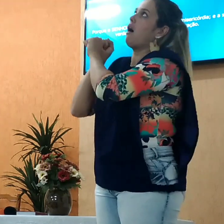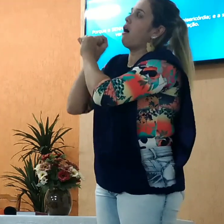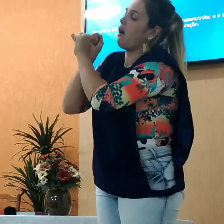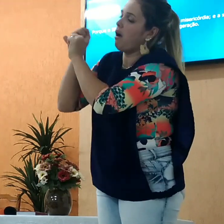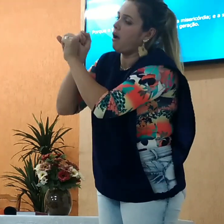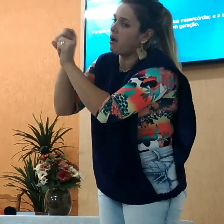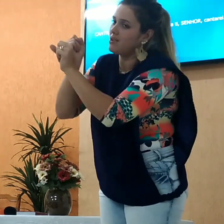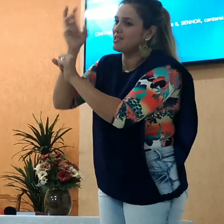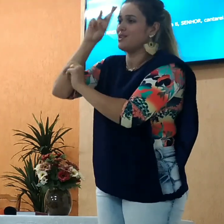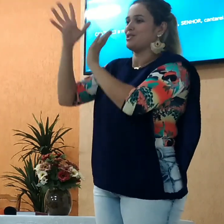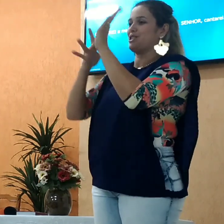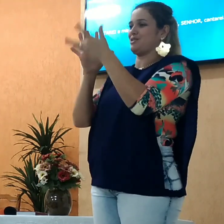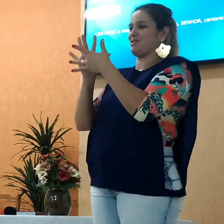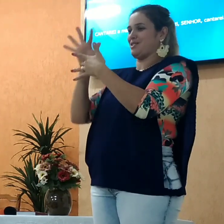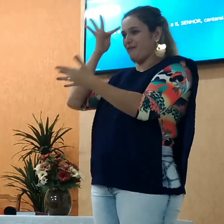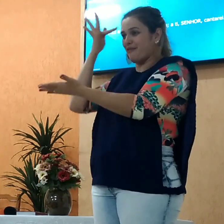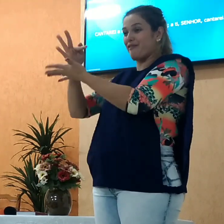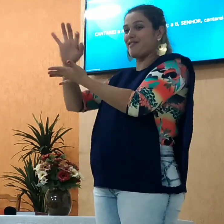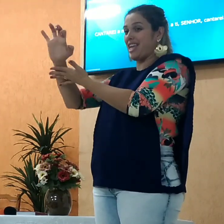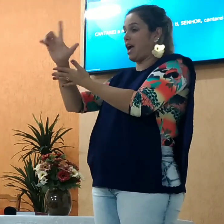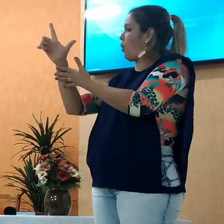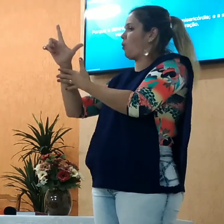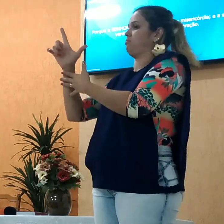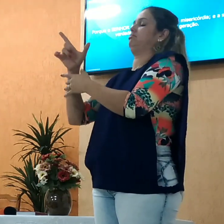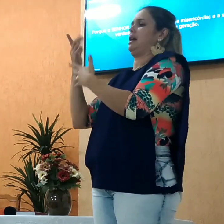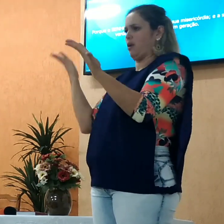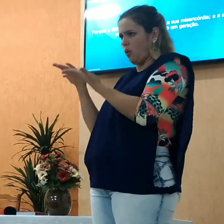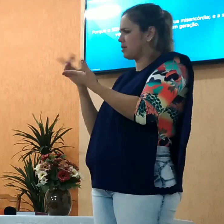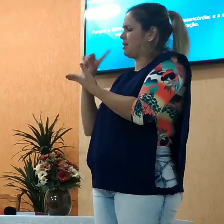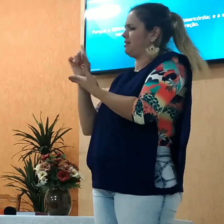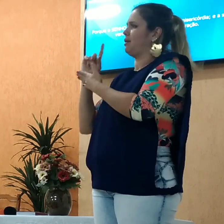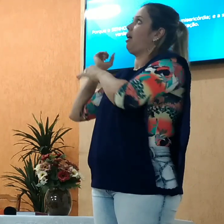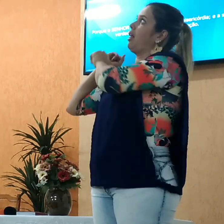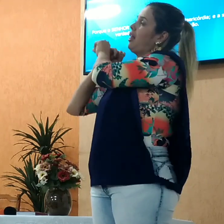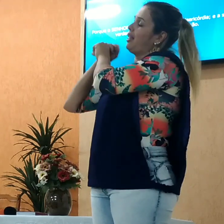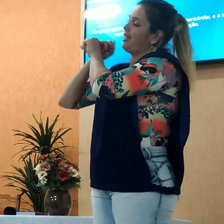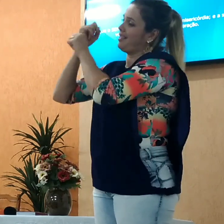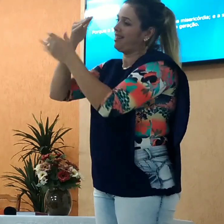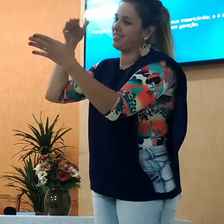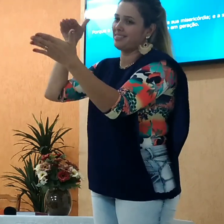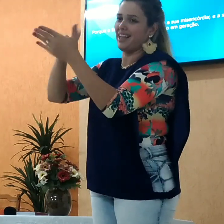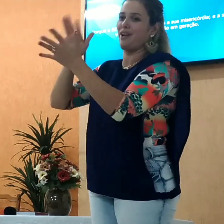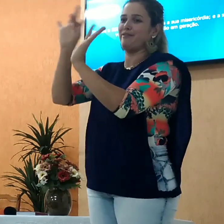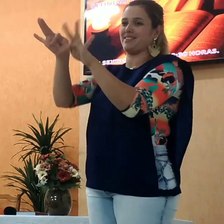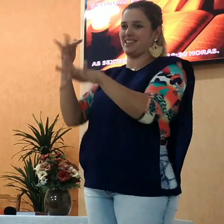sua fidelidade. E ainda agora, no Salmo